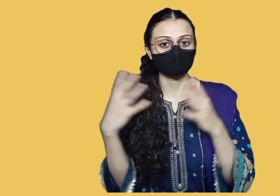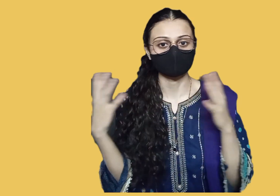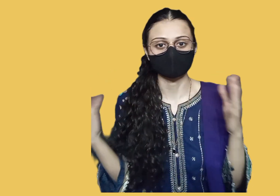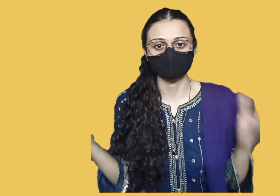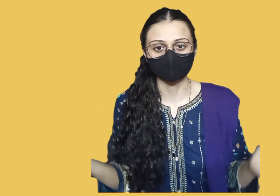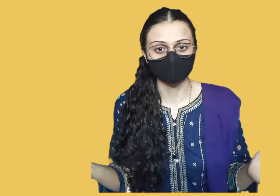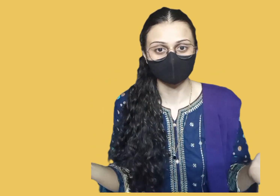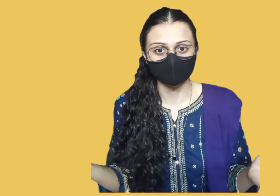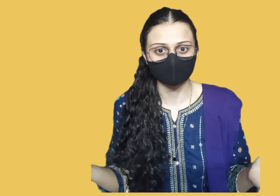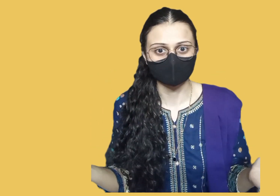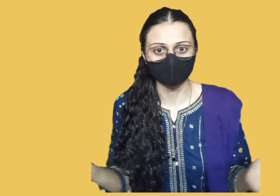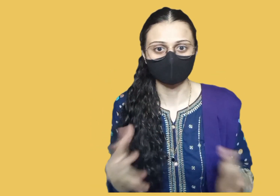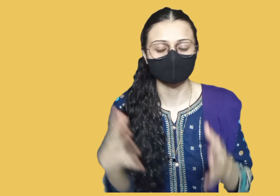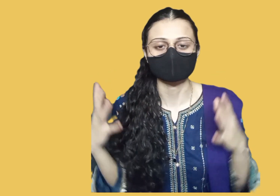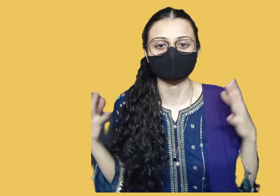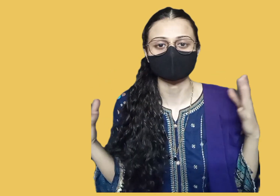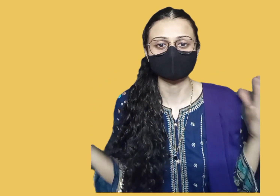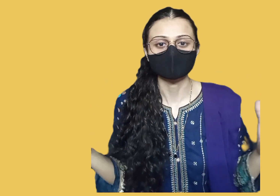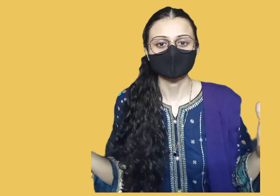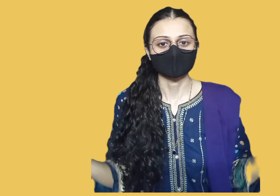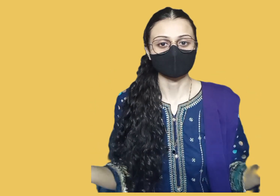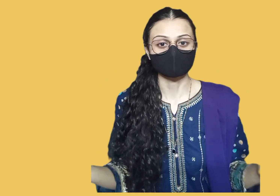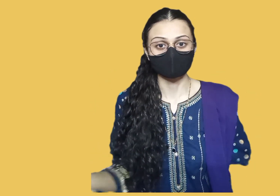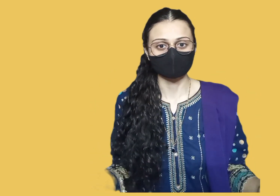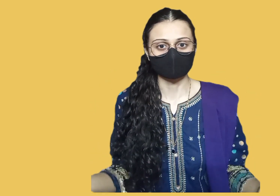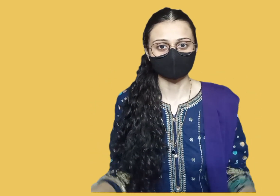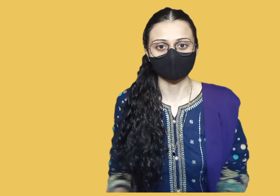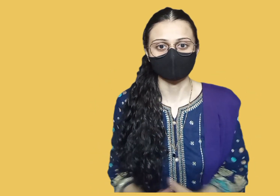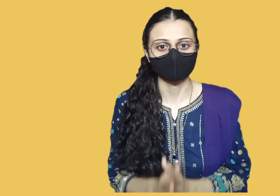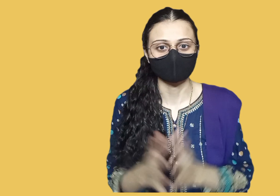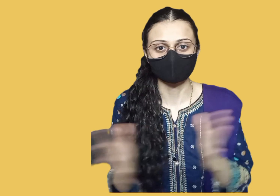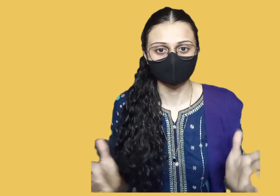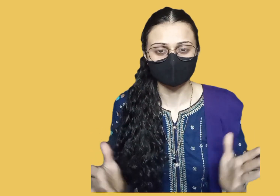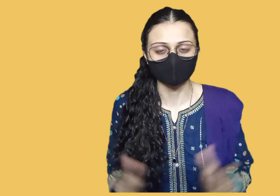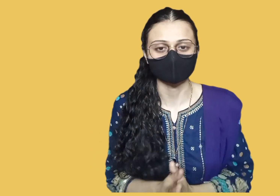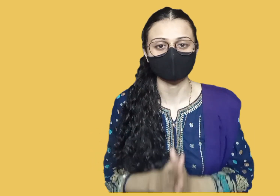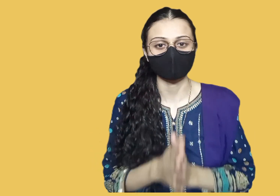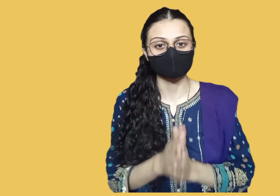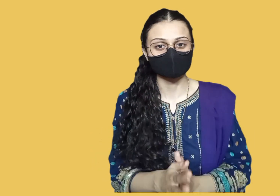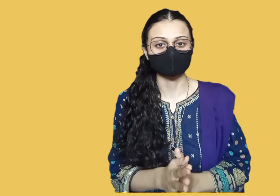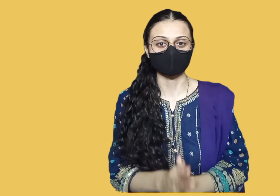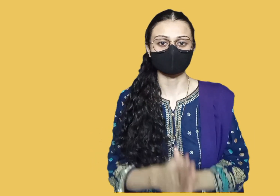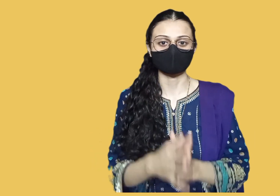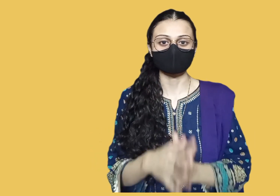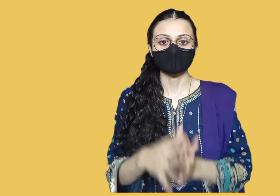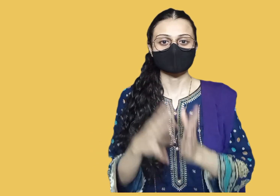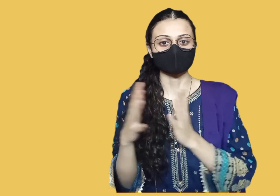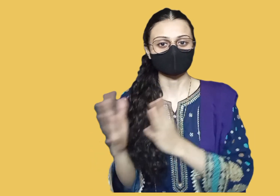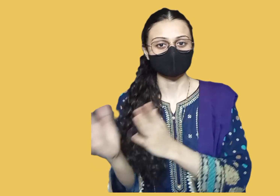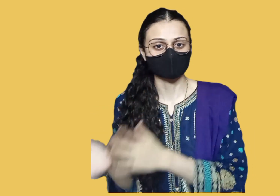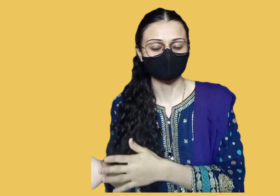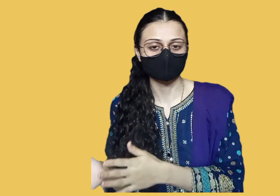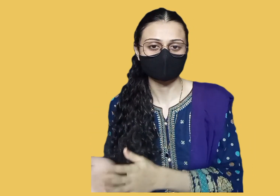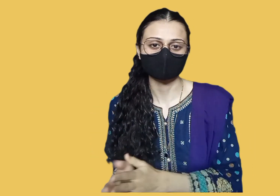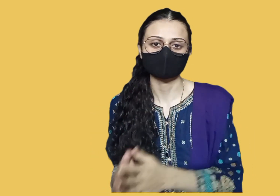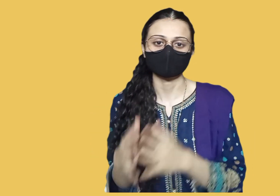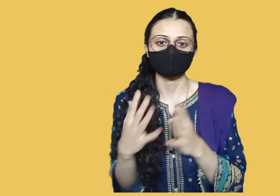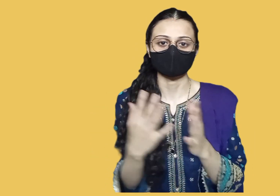पूरी इंडिया में जो है वो बहुत ज़्यादा ही शोर मचा दिया है और धूम मचा दी है। और इसी तरह जो है वो सेलिब्रिटीज़ की पिक्चर्स लेते हैं, उनकी